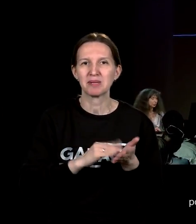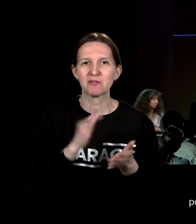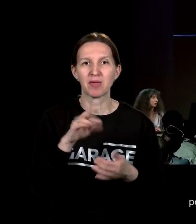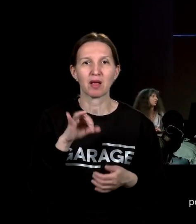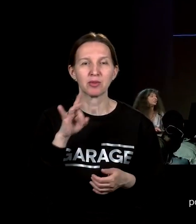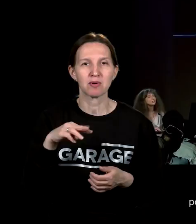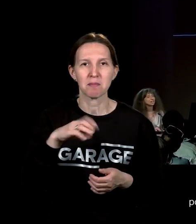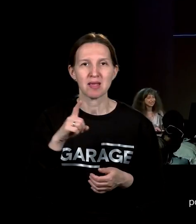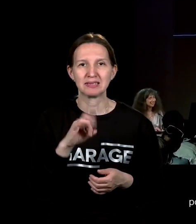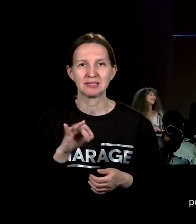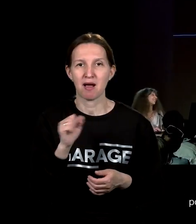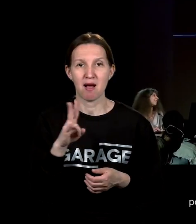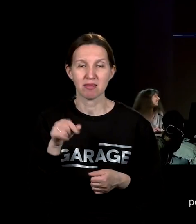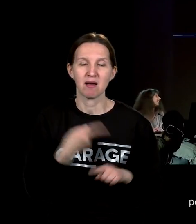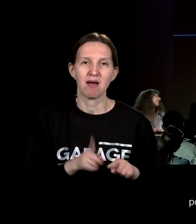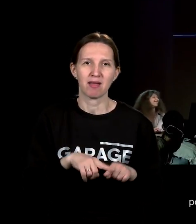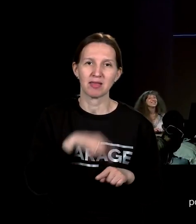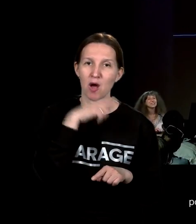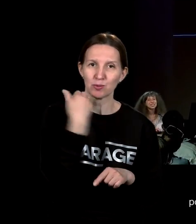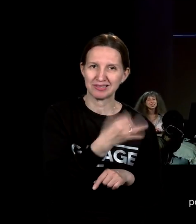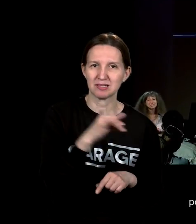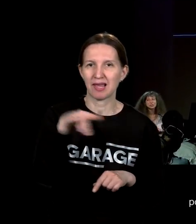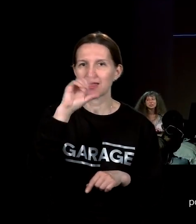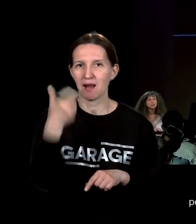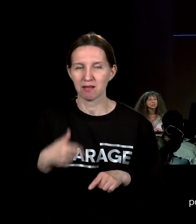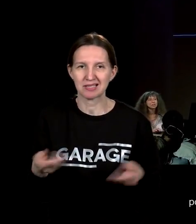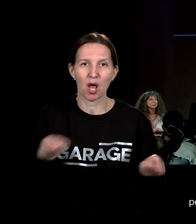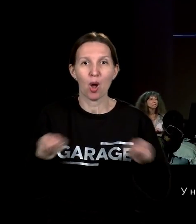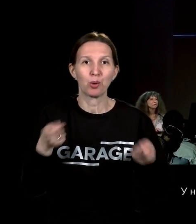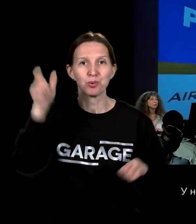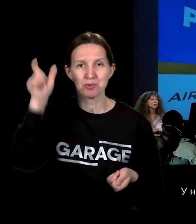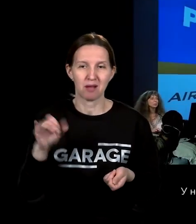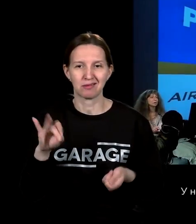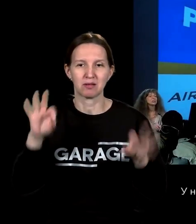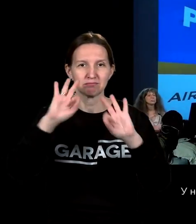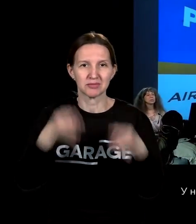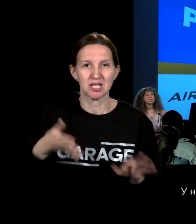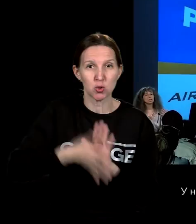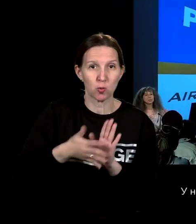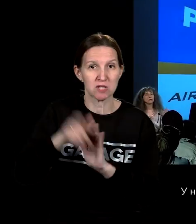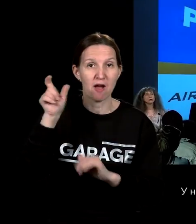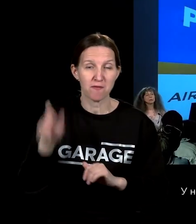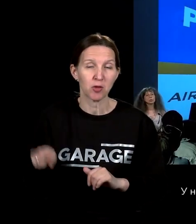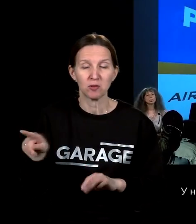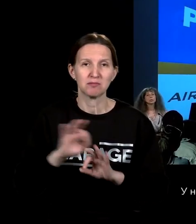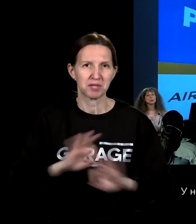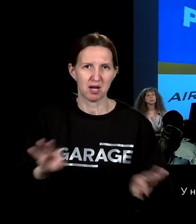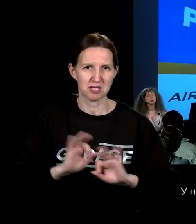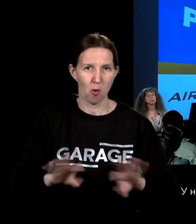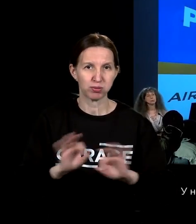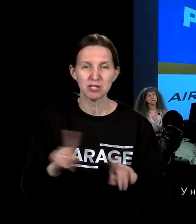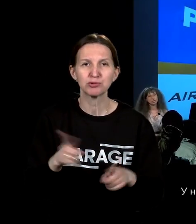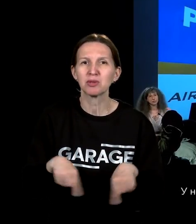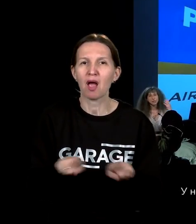замечательным российско-итальянским уже куратором и искусствоведом, и у него есть прекрасное объяснение того, что такое